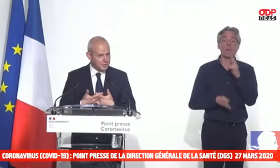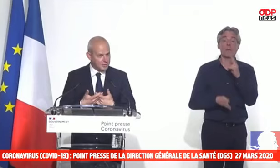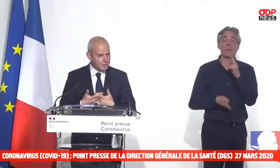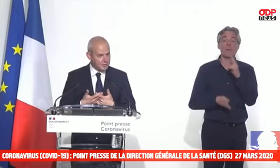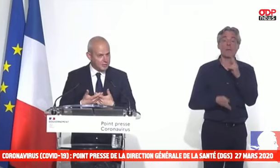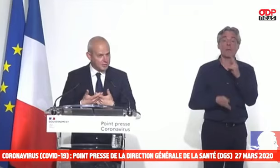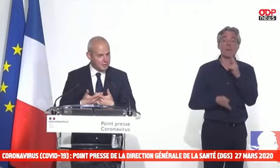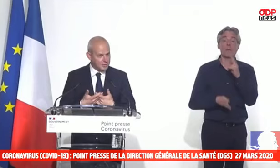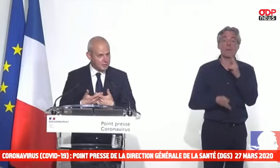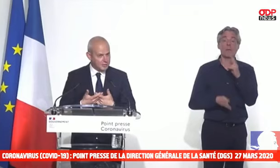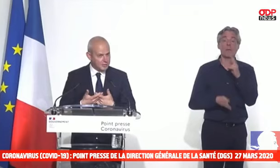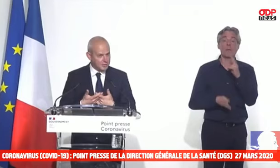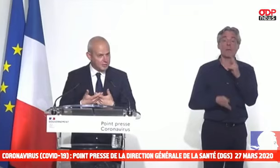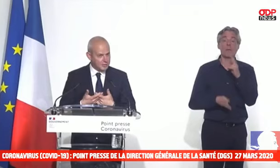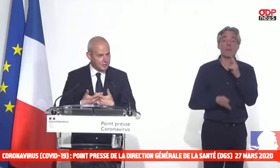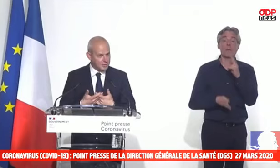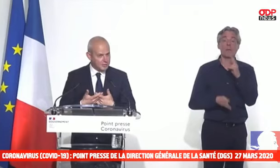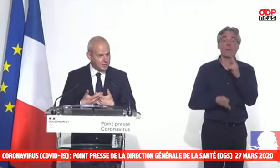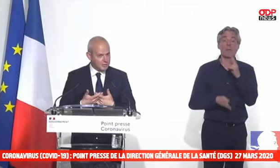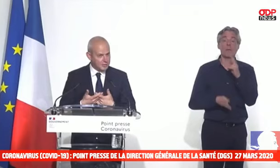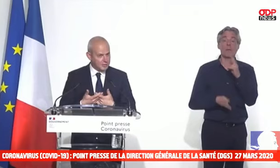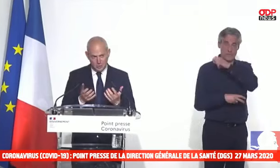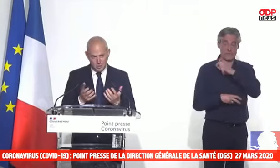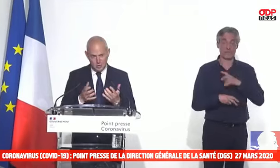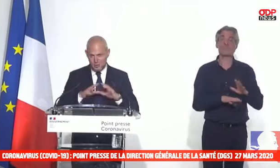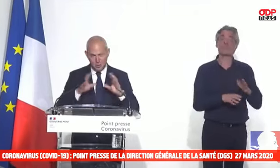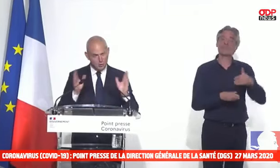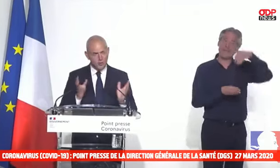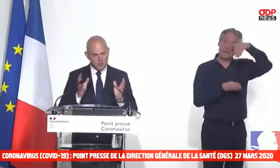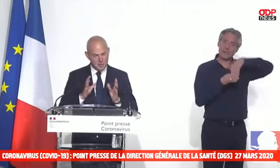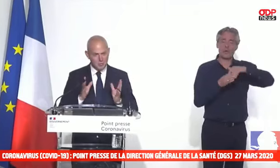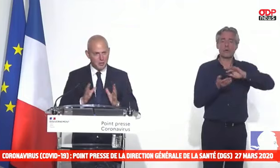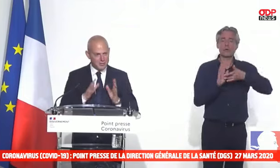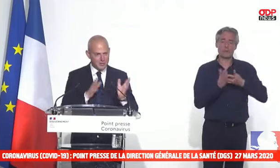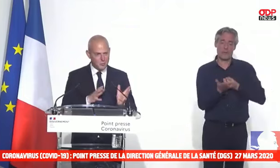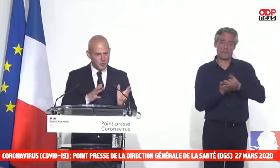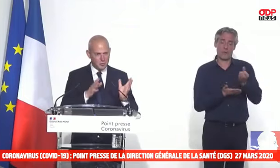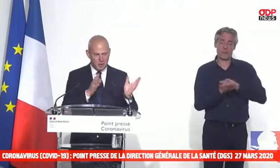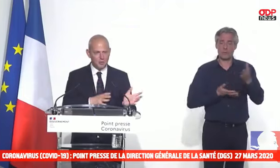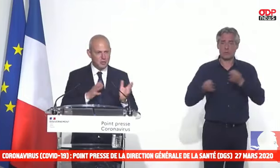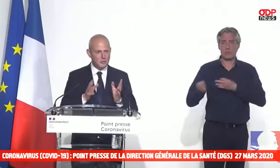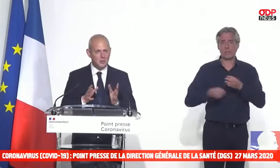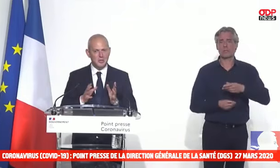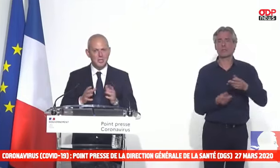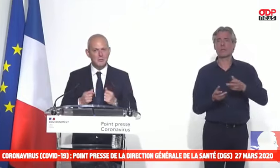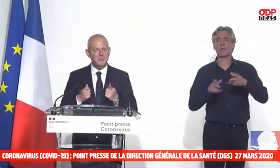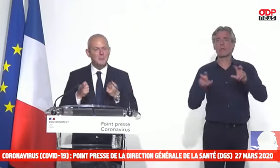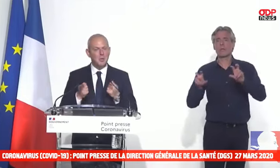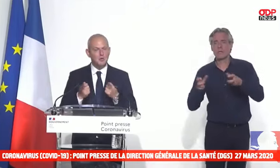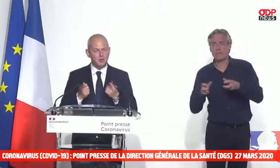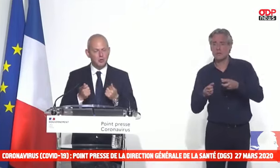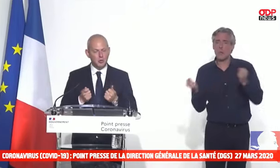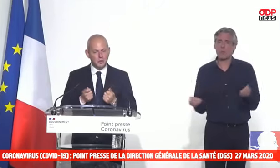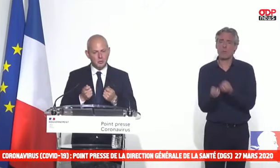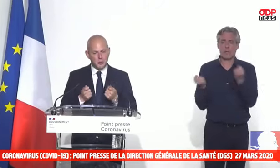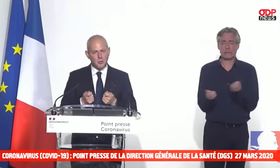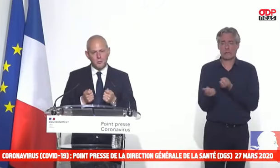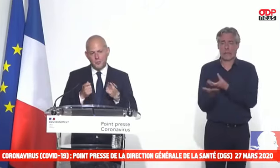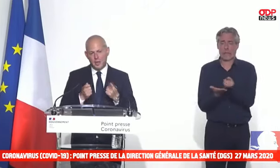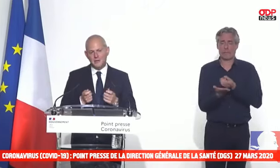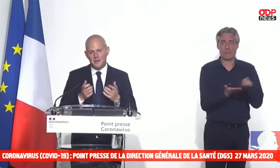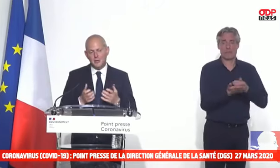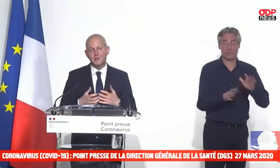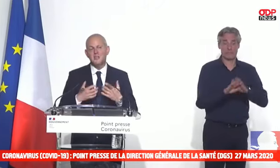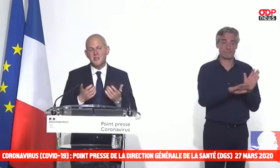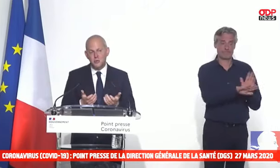messages qui passent, les spots radio et les spots télé, mais je souhaite notamment attirer l'attention des adultes qui sont peut-être moins attentifs